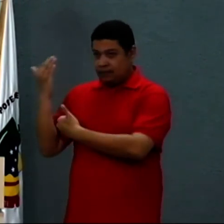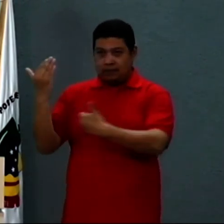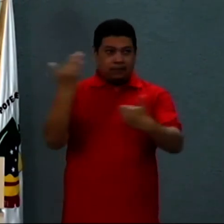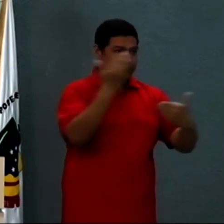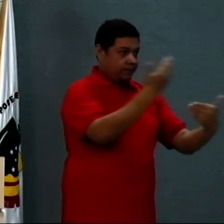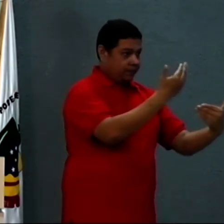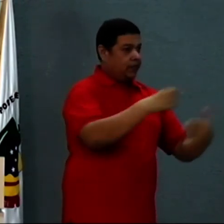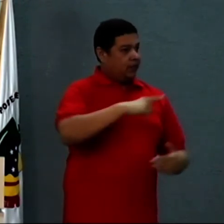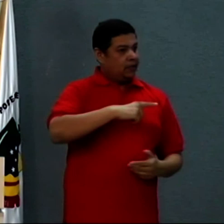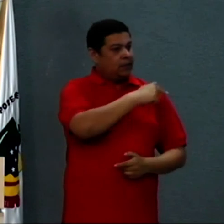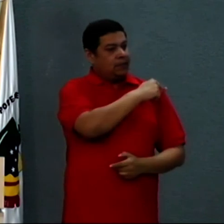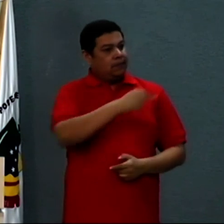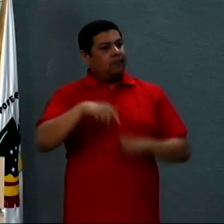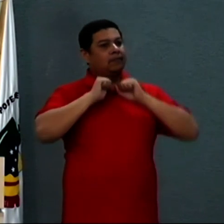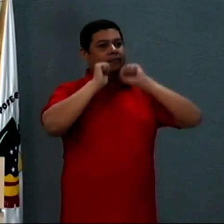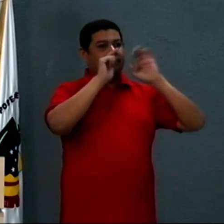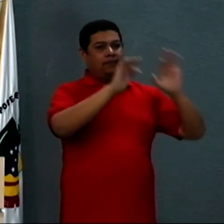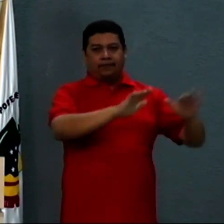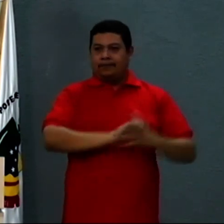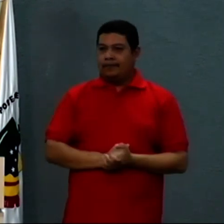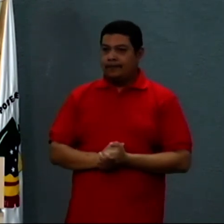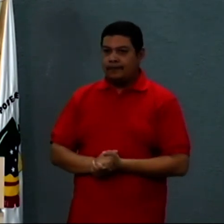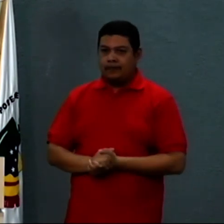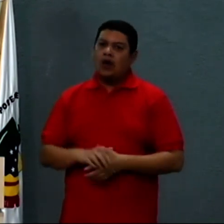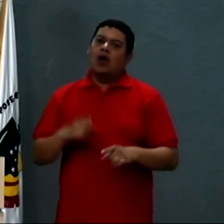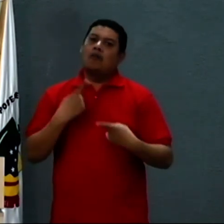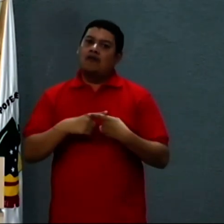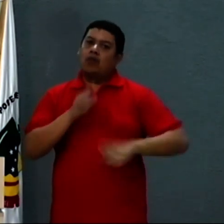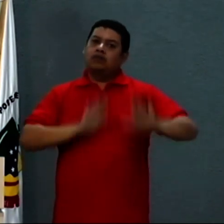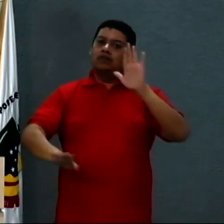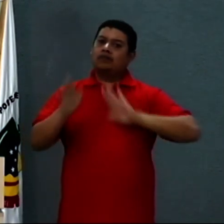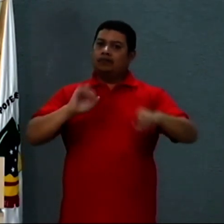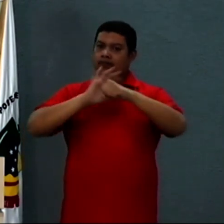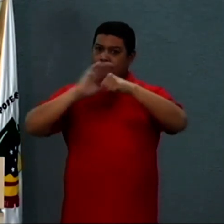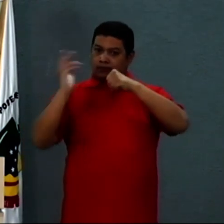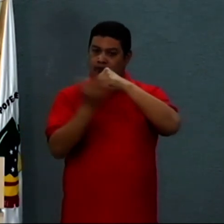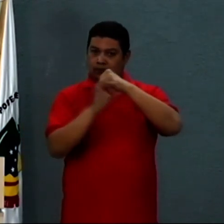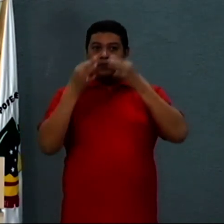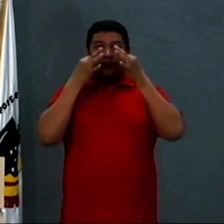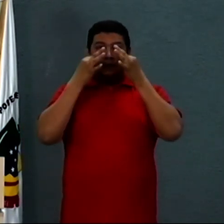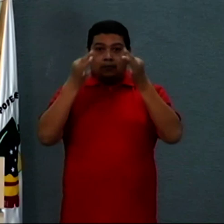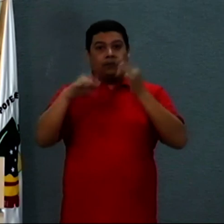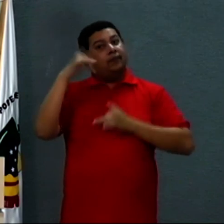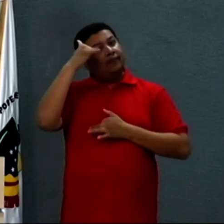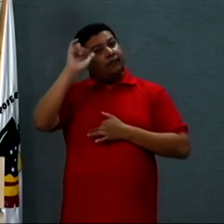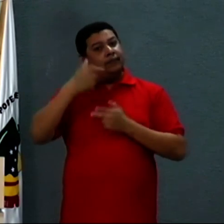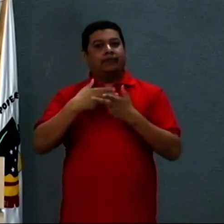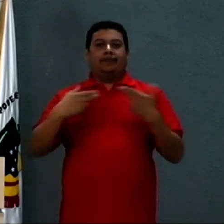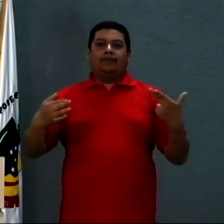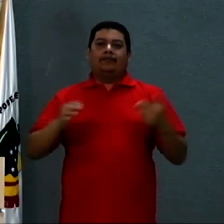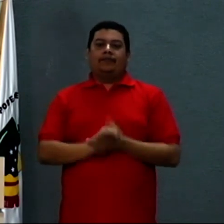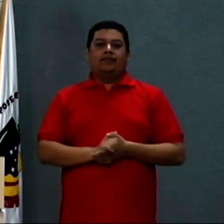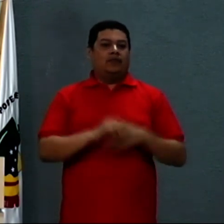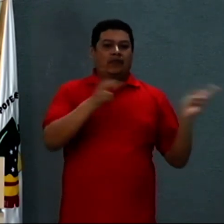todos tenham assim, uma semana abençoada, e... vamos se cuidar com essa coronavírus aí, vamos ter mais atenção, da maneira que estamos saindo de casa, os lugares que estamos